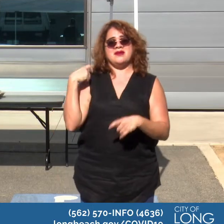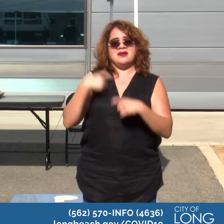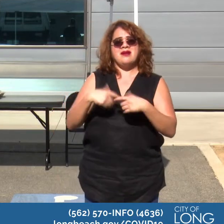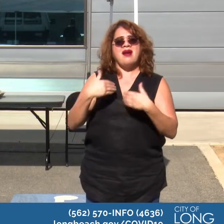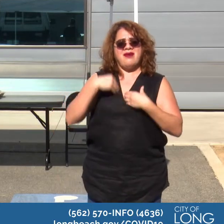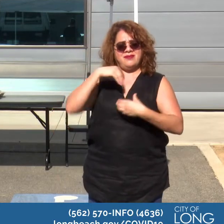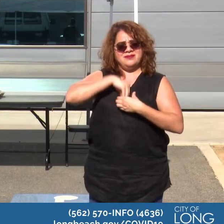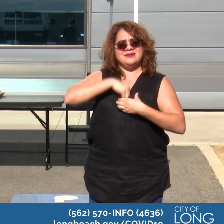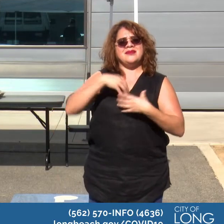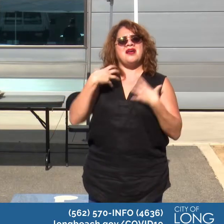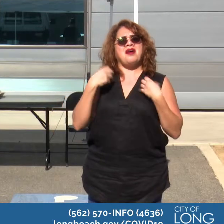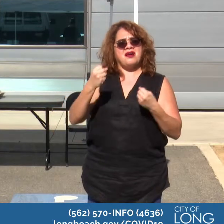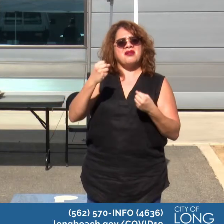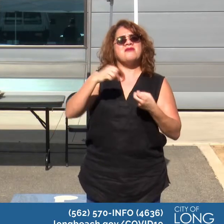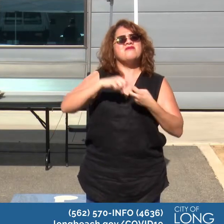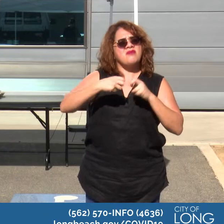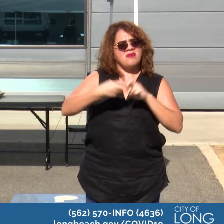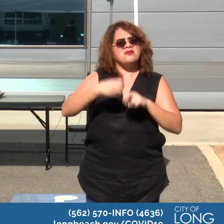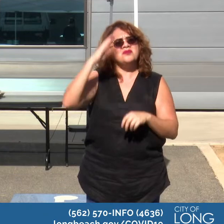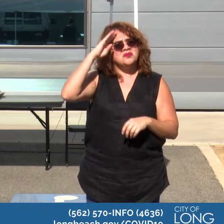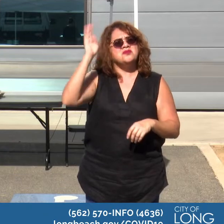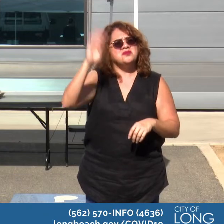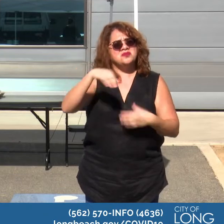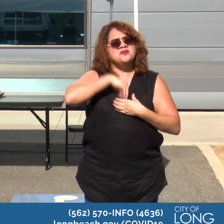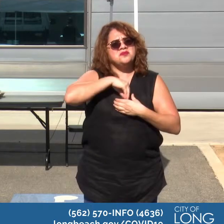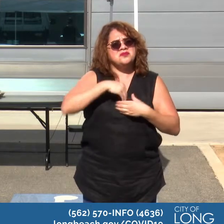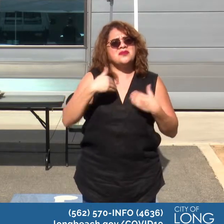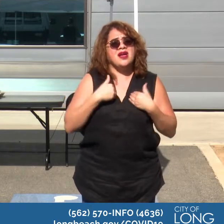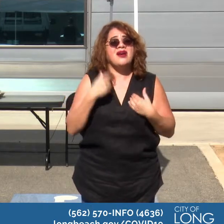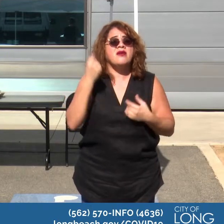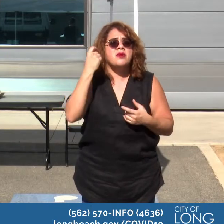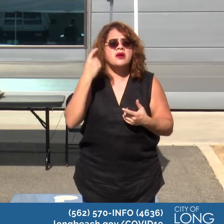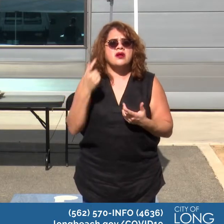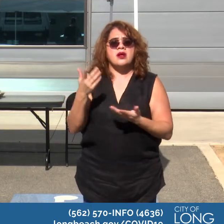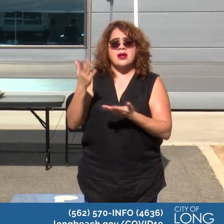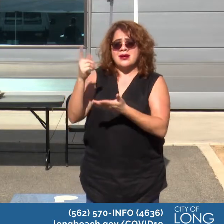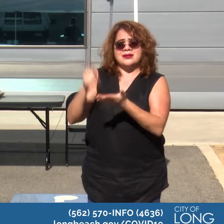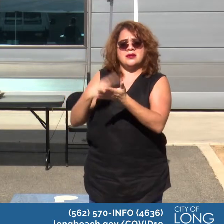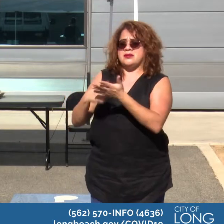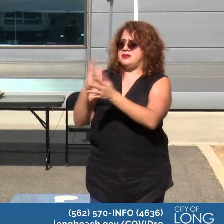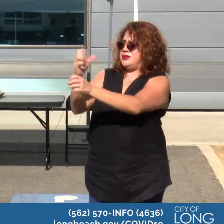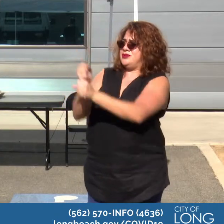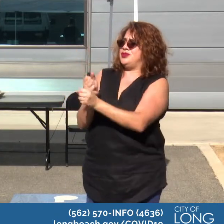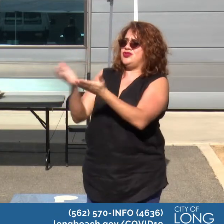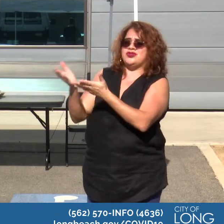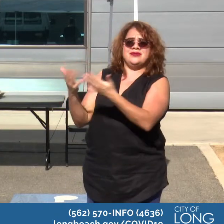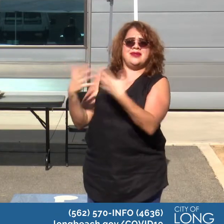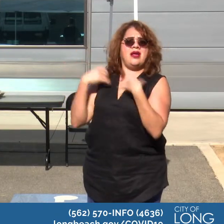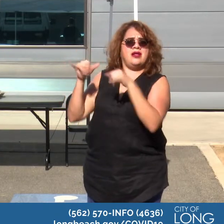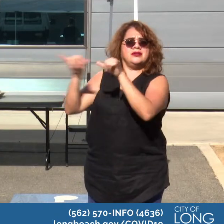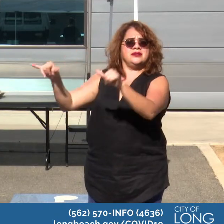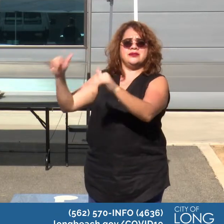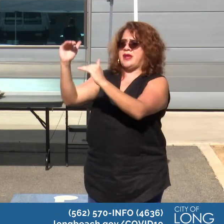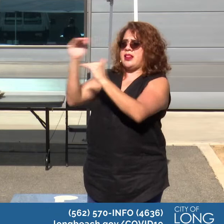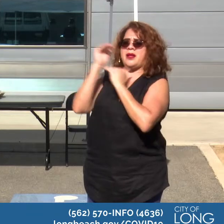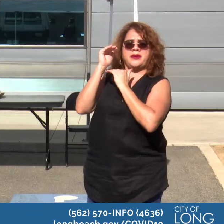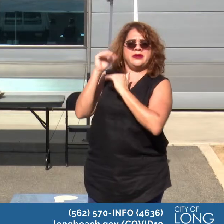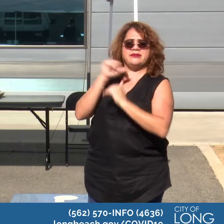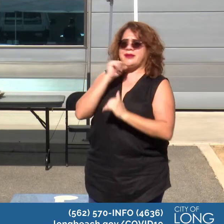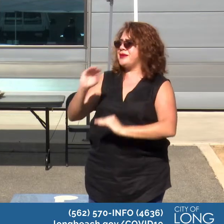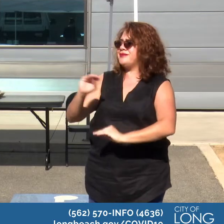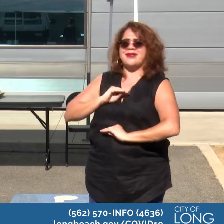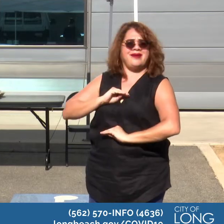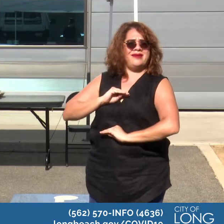las inequidades en nuestro sistema de salud y los efectos del racismo sistemático que